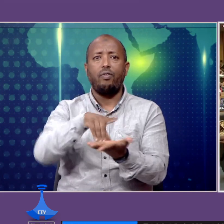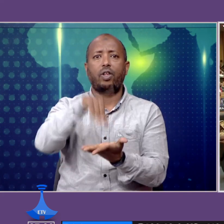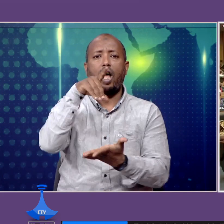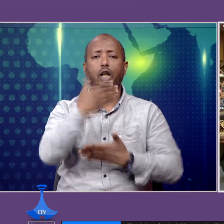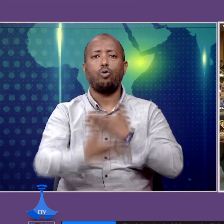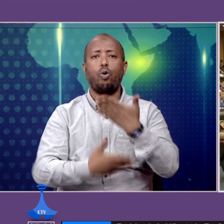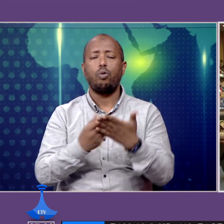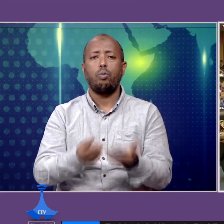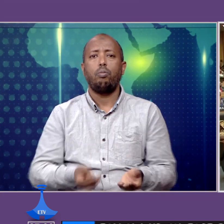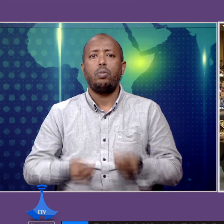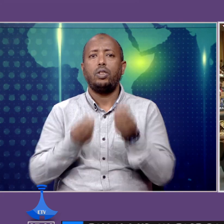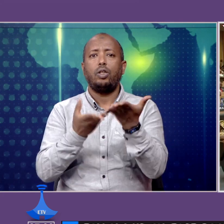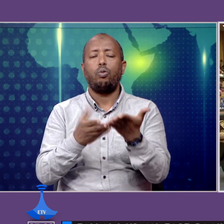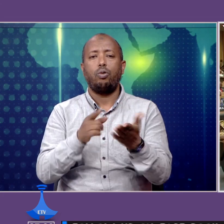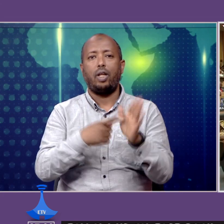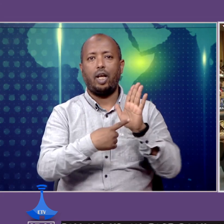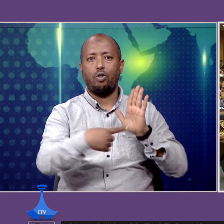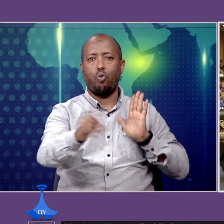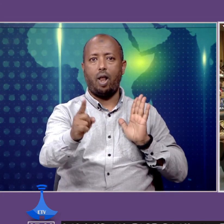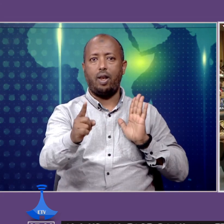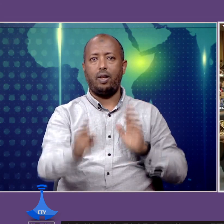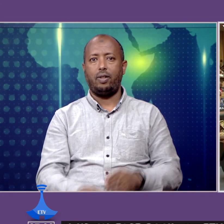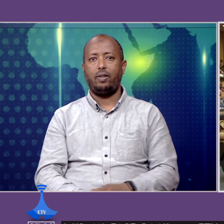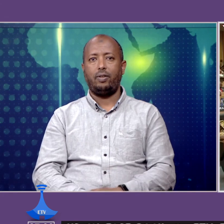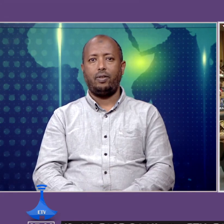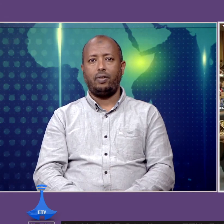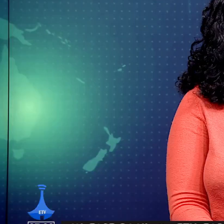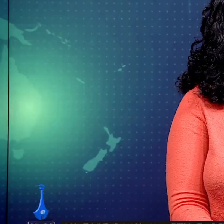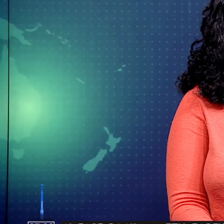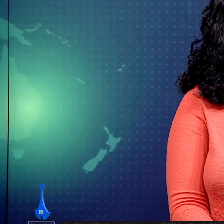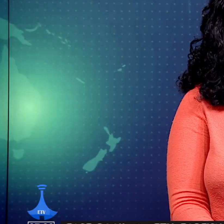وما بركتا چوم تقل سوال